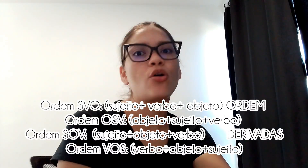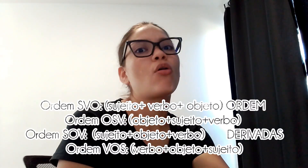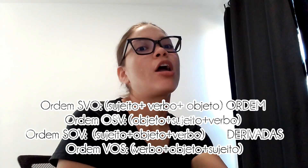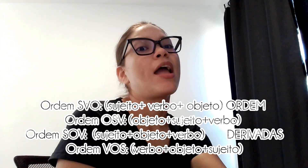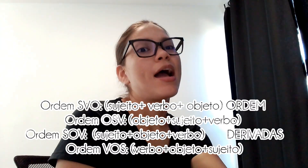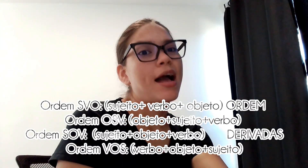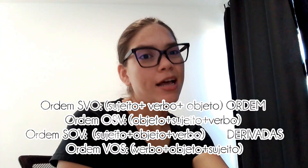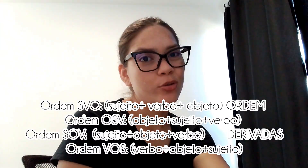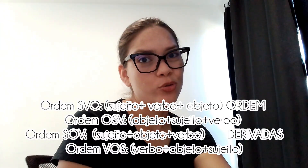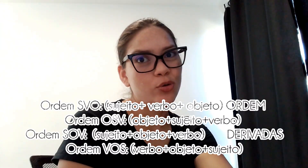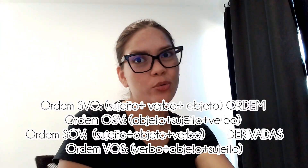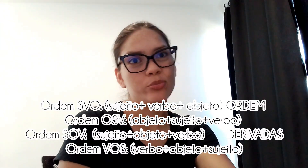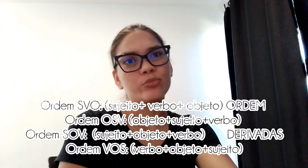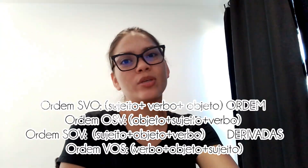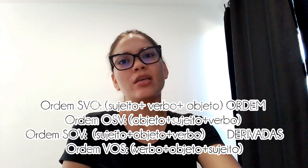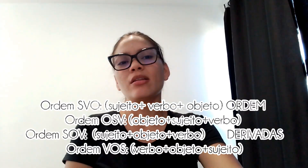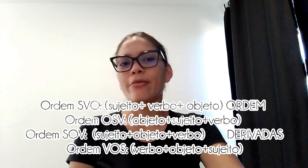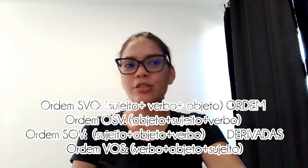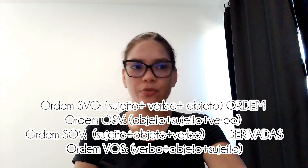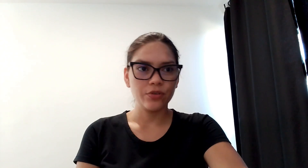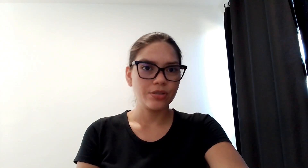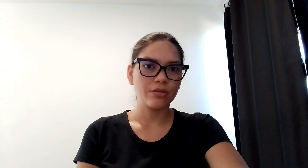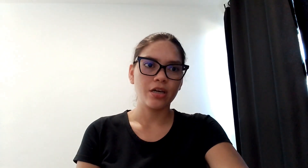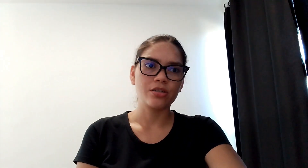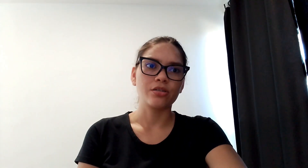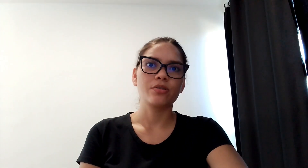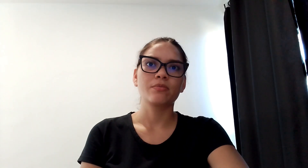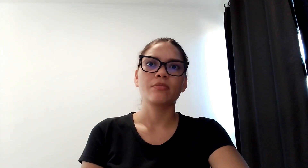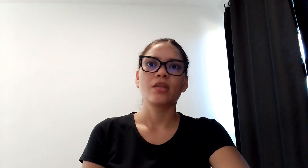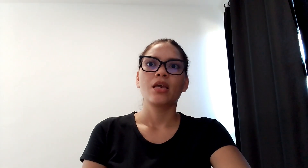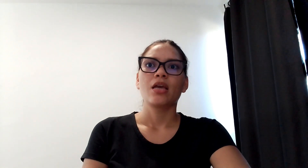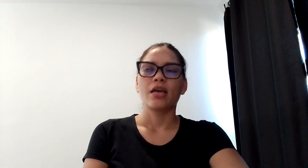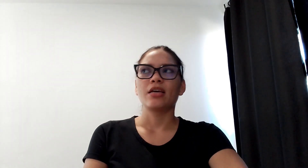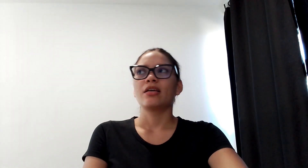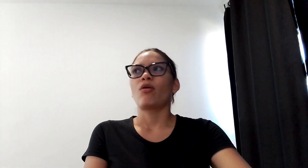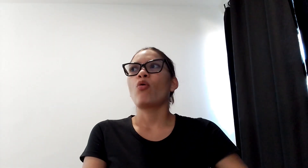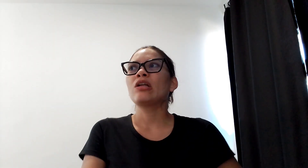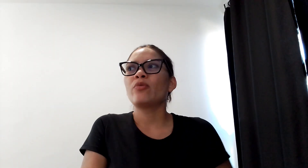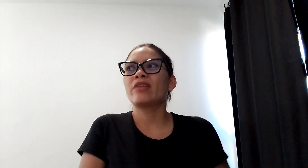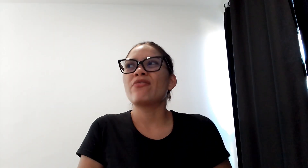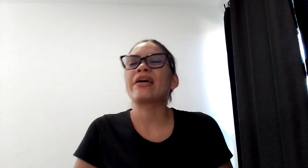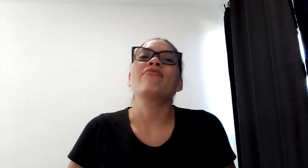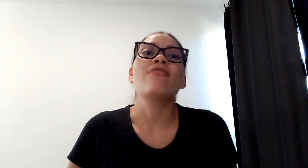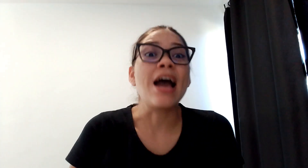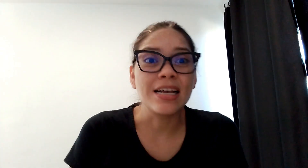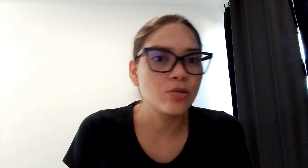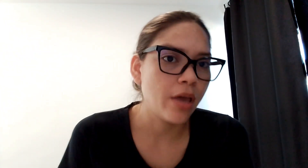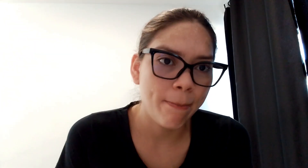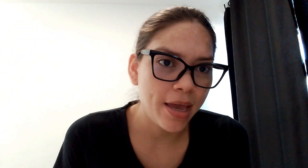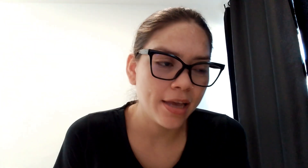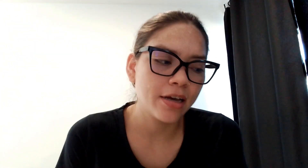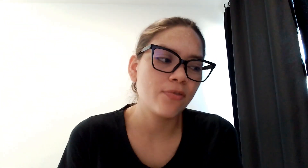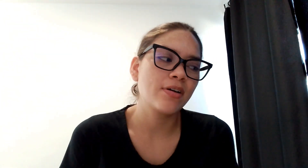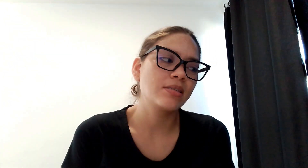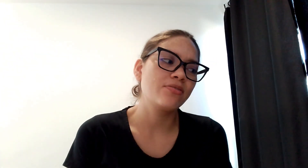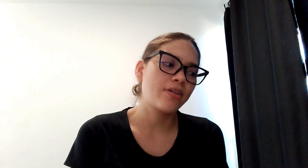Printou, anotou? Não é difícil, tá, gente? Quando é que vai ficar fácil, Rebeca, eu fazer frases